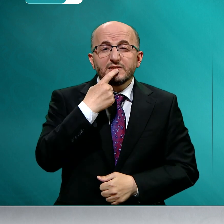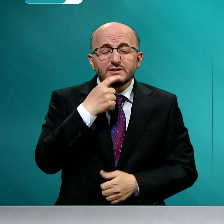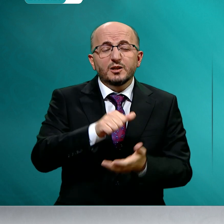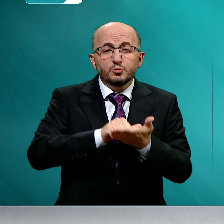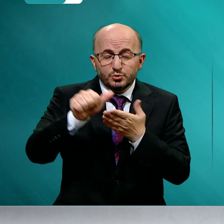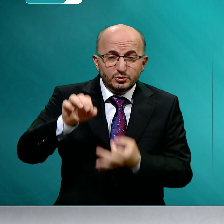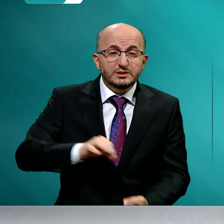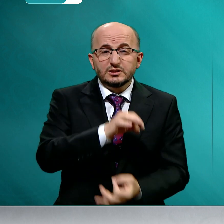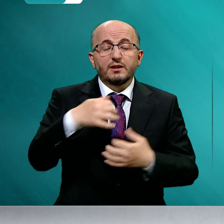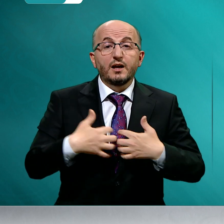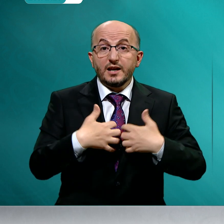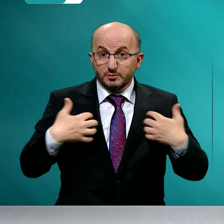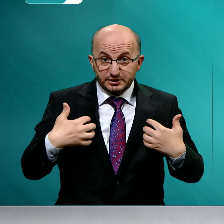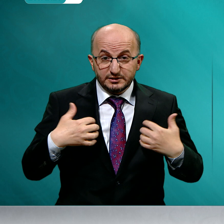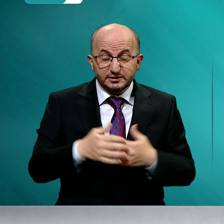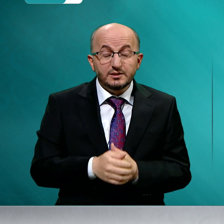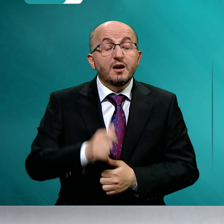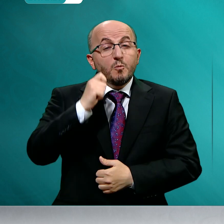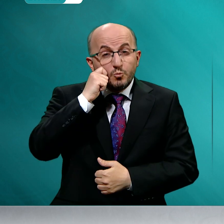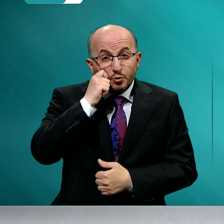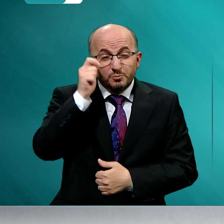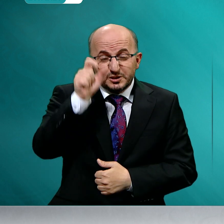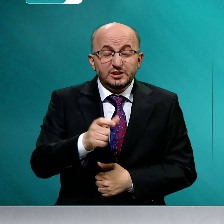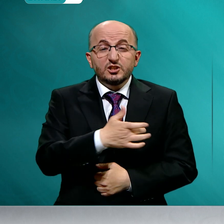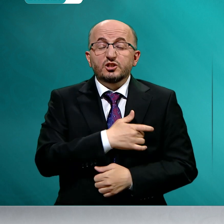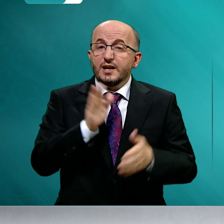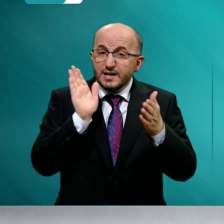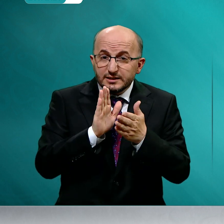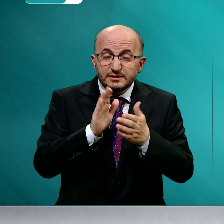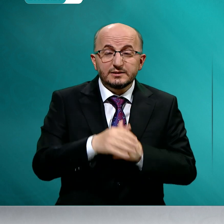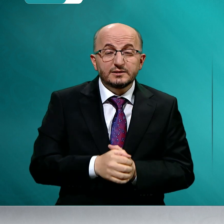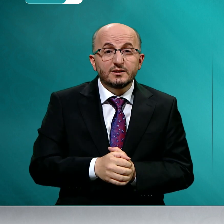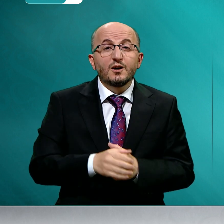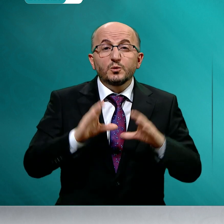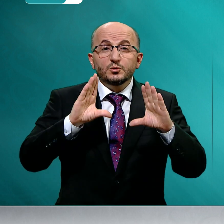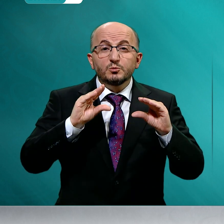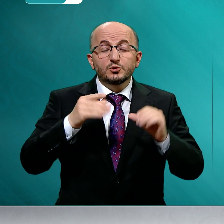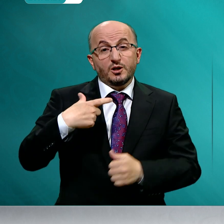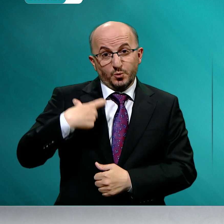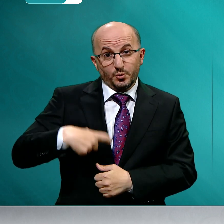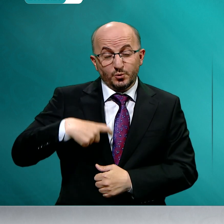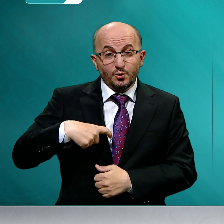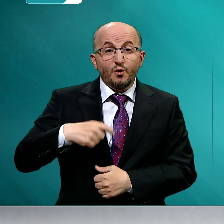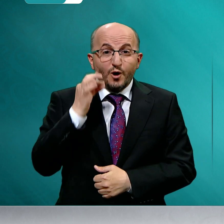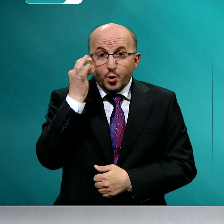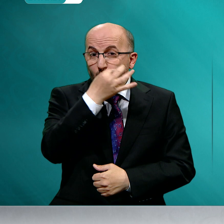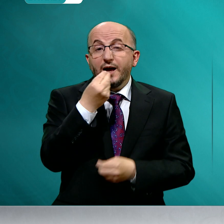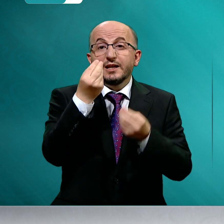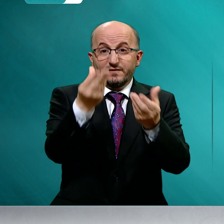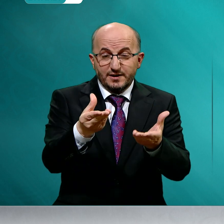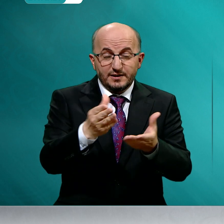bütün insanlar emindir. Mümin, cana yakındır. Yumuşak huylu ve